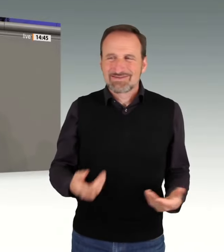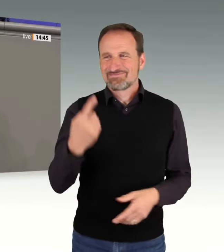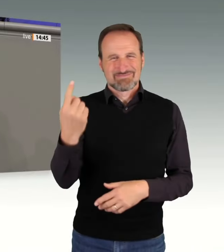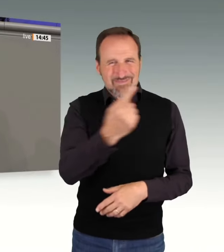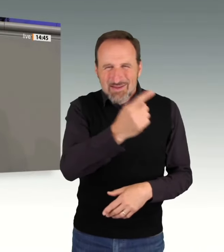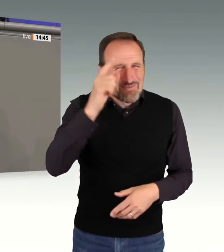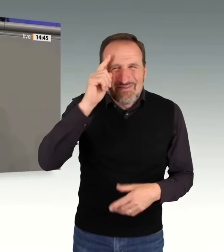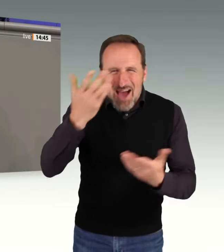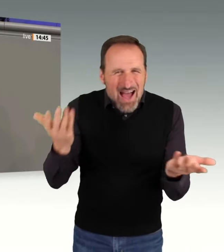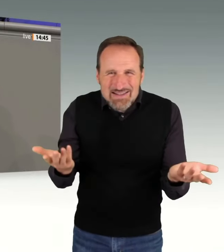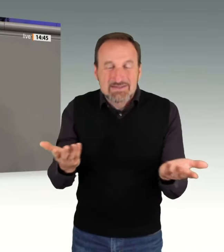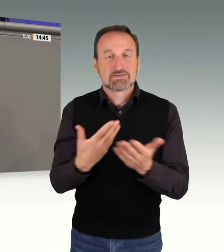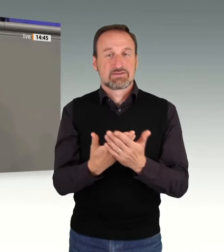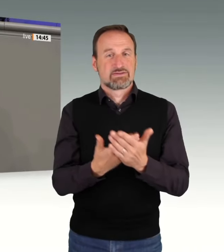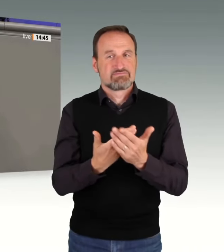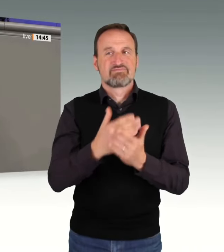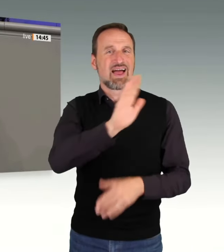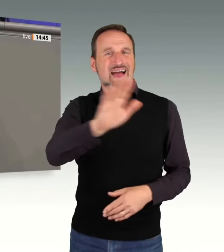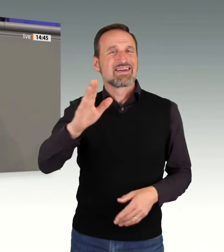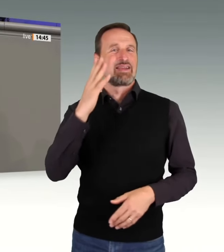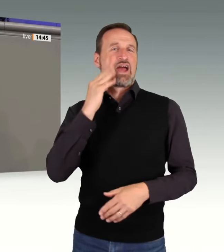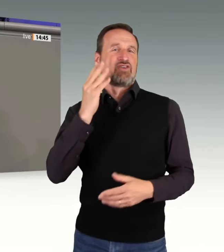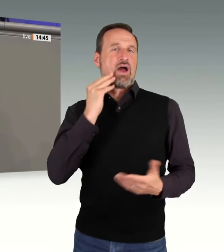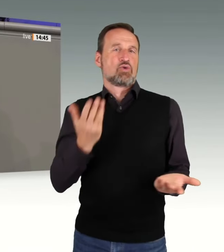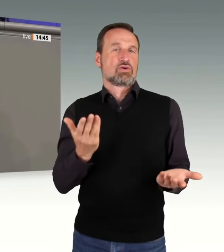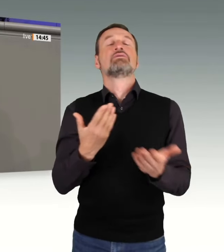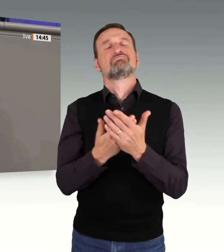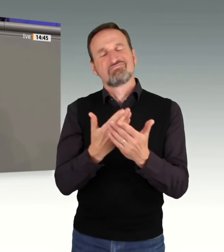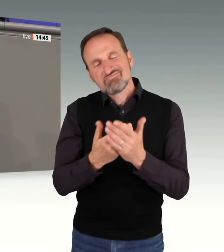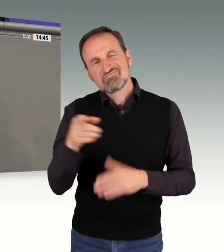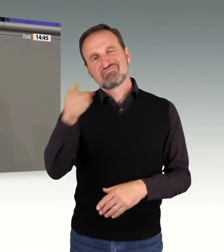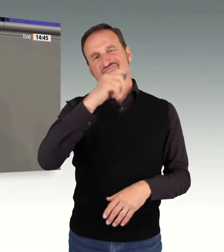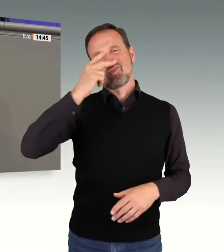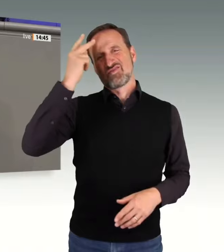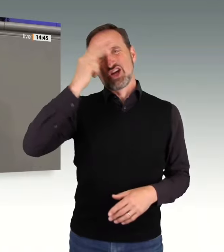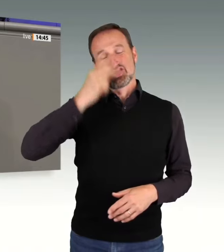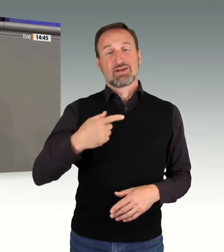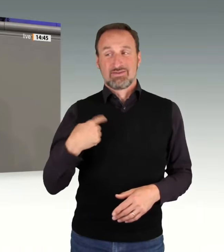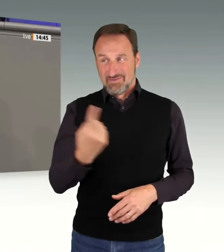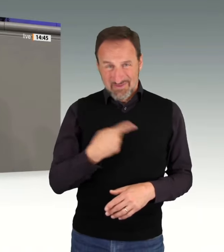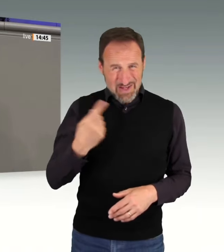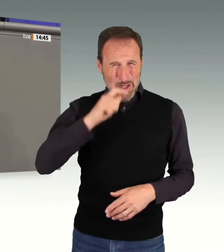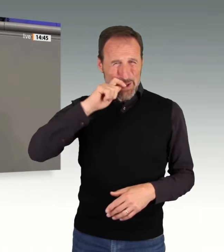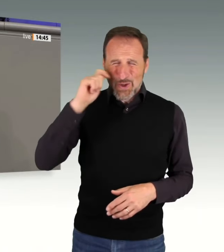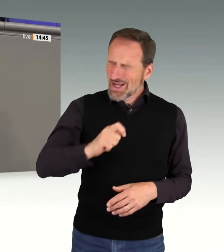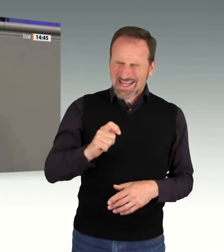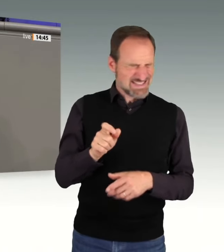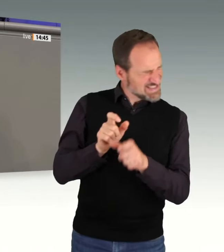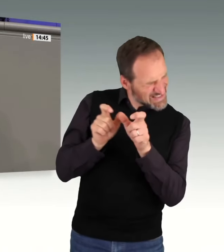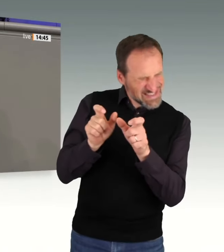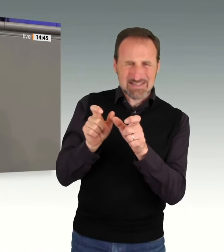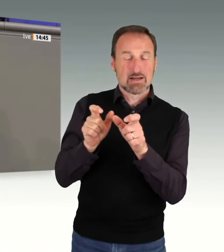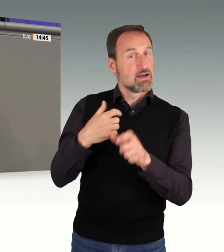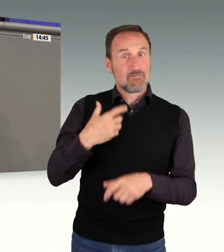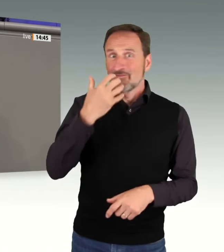Deswegen können Sie uns verstehen, uns Ukrainer. Sie können verstehen, warum wir so kämpfen gegen Versuche Russlands, uns zu teilen,